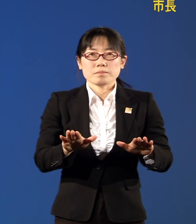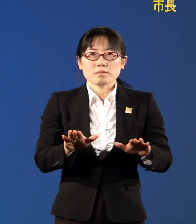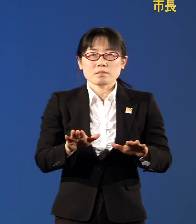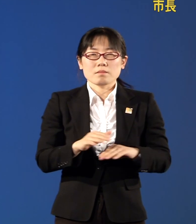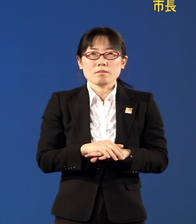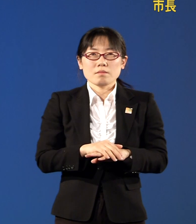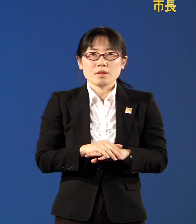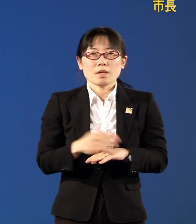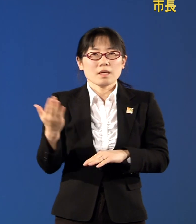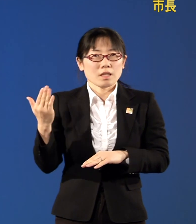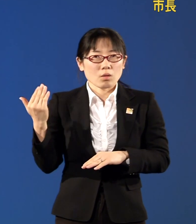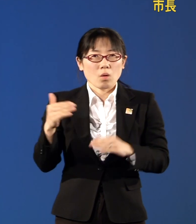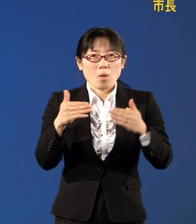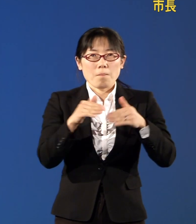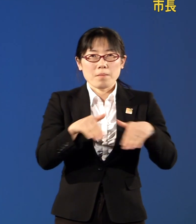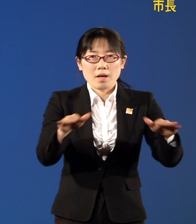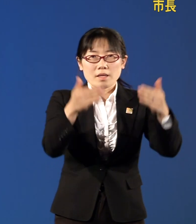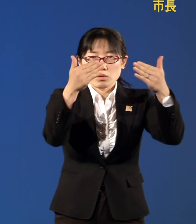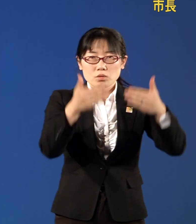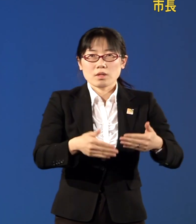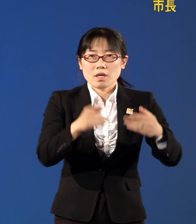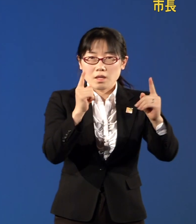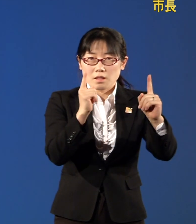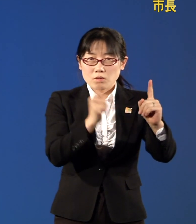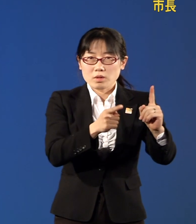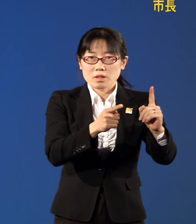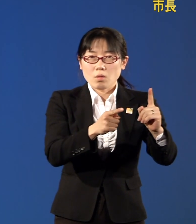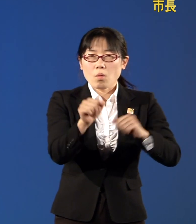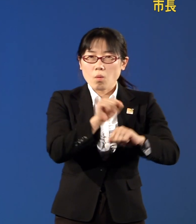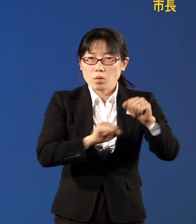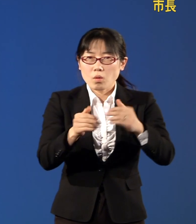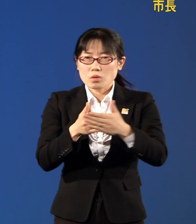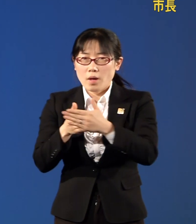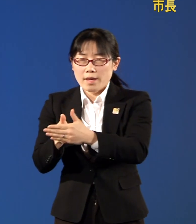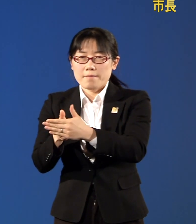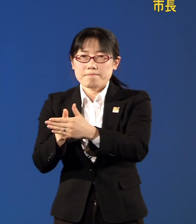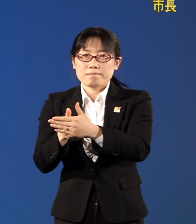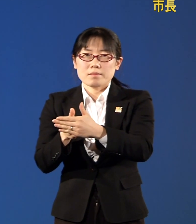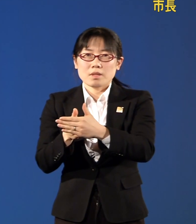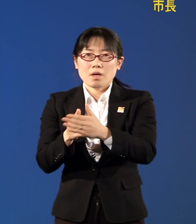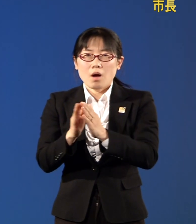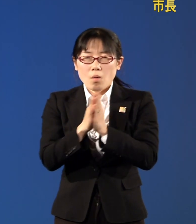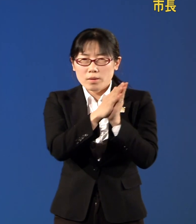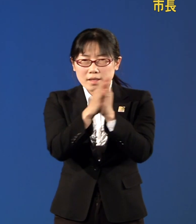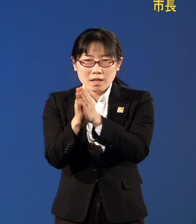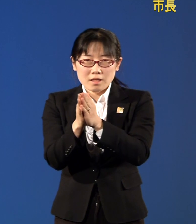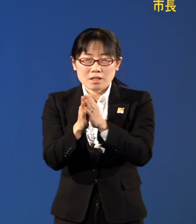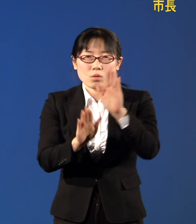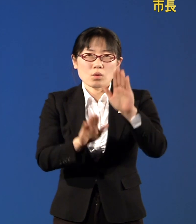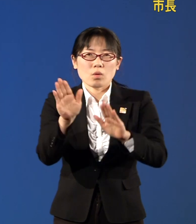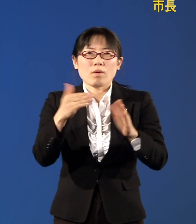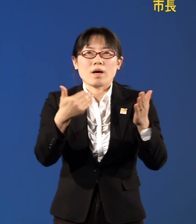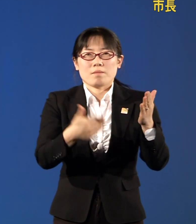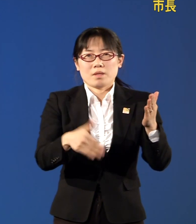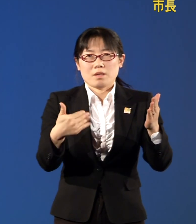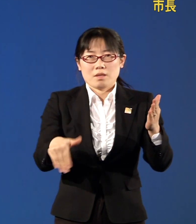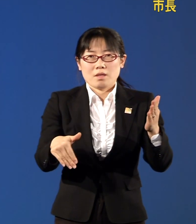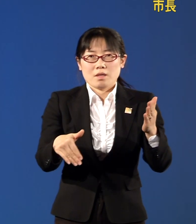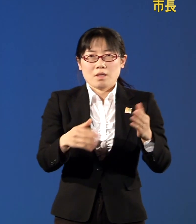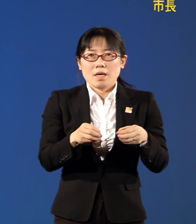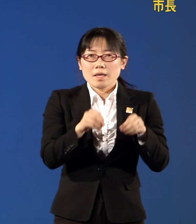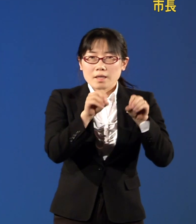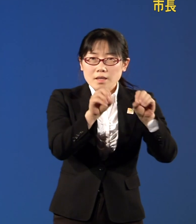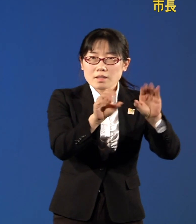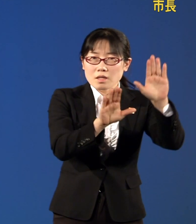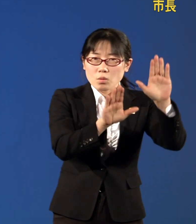先ほどまん延防止等重点措置等の行動制限をお願いするという状況にありませんけれども、感染